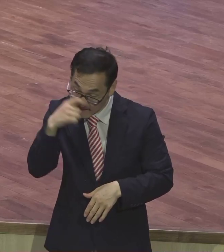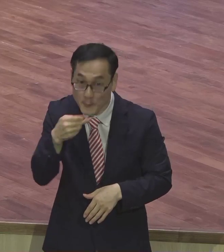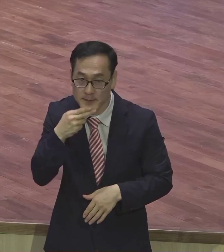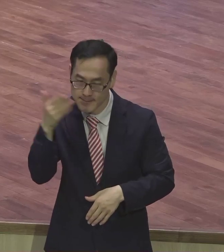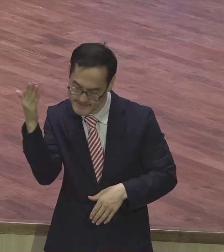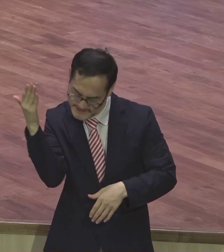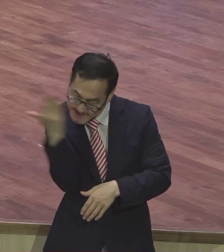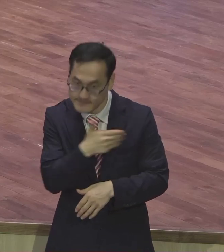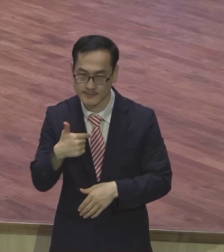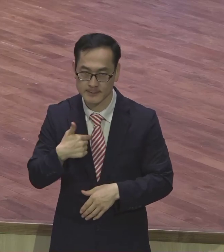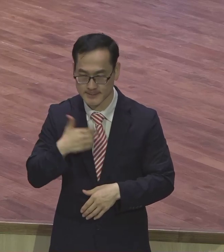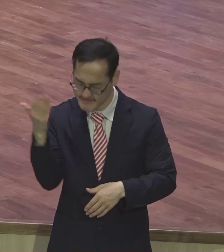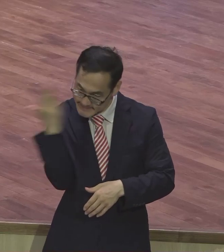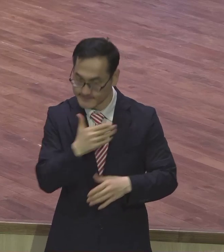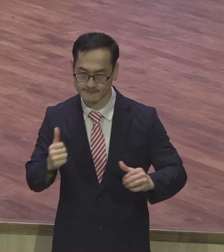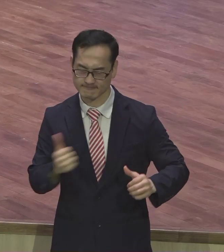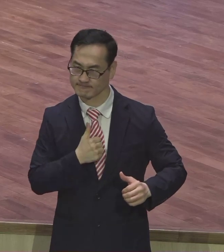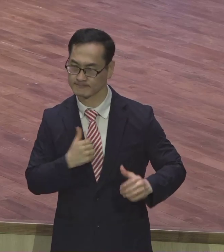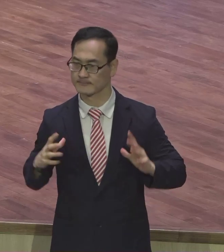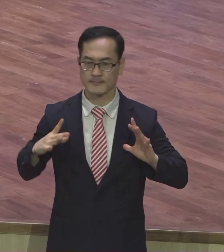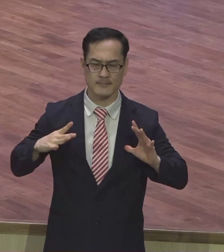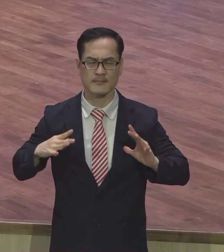대단한 자부심이 있었어요